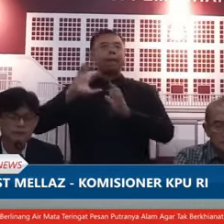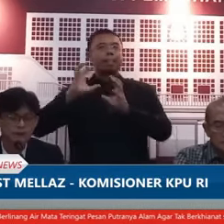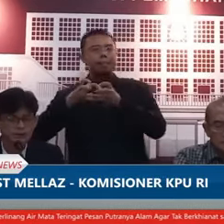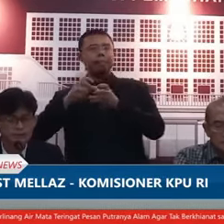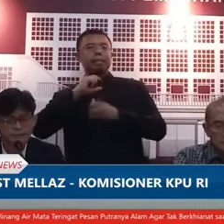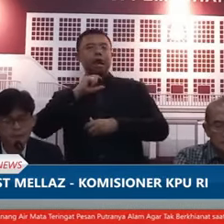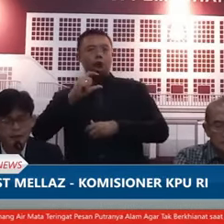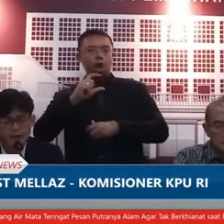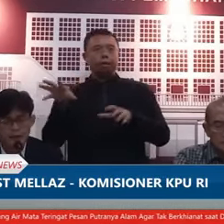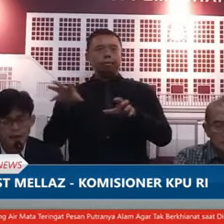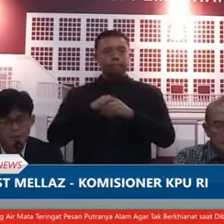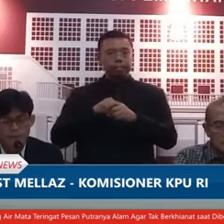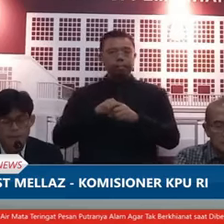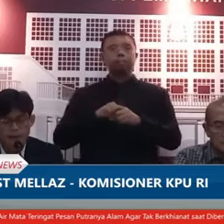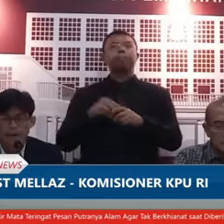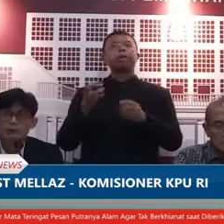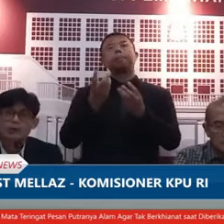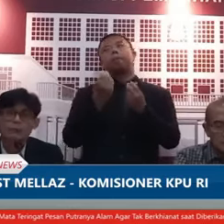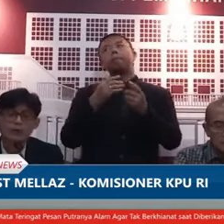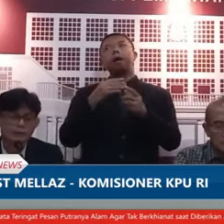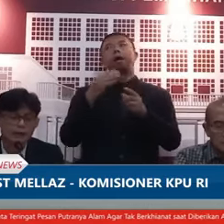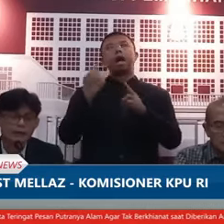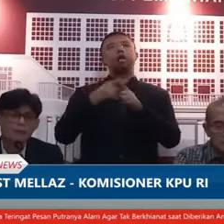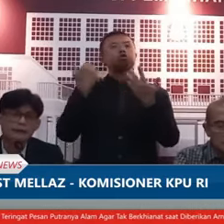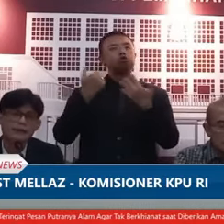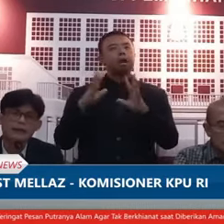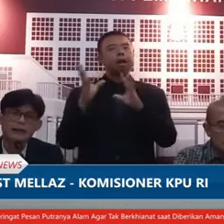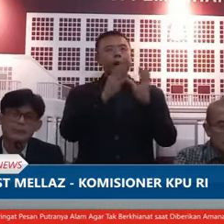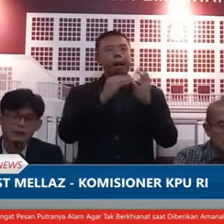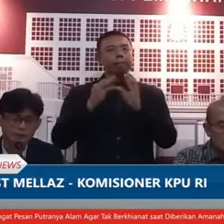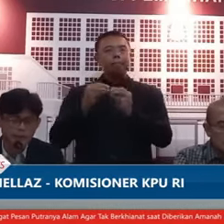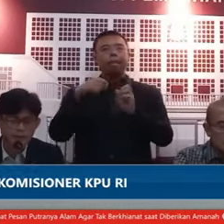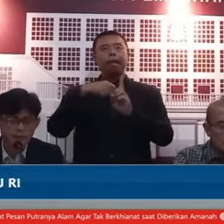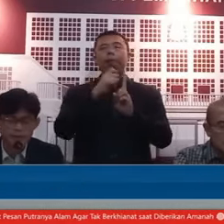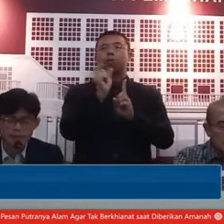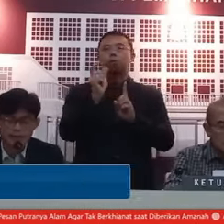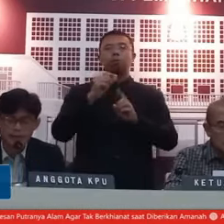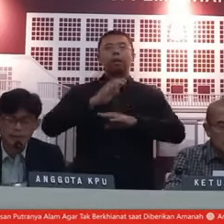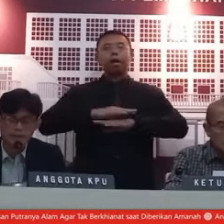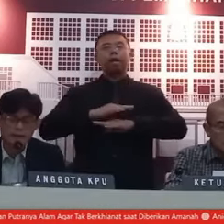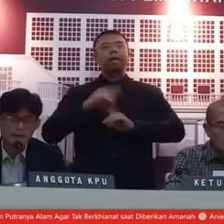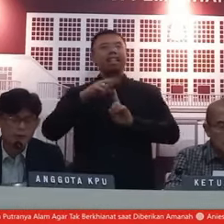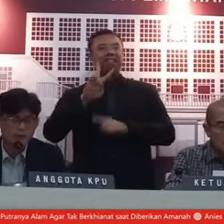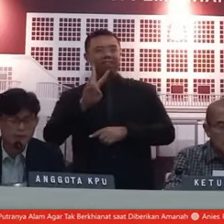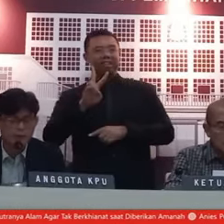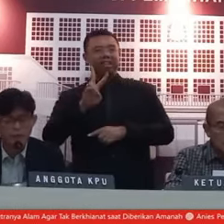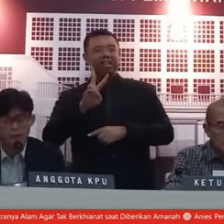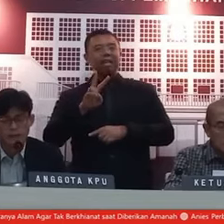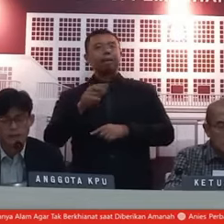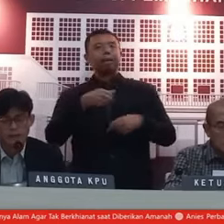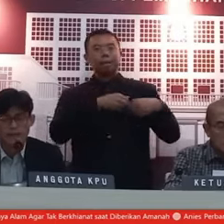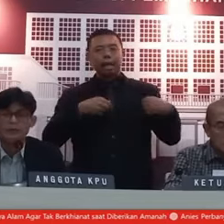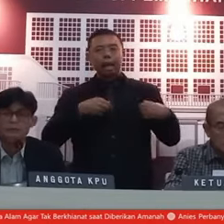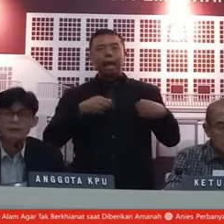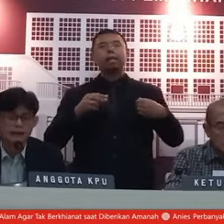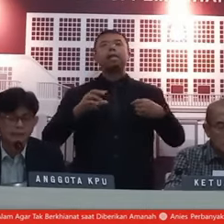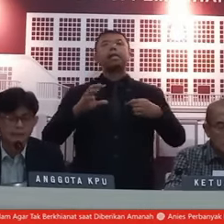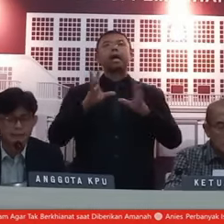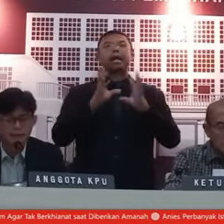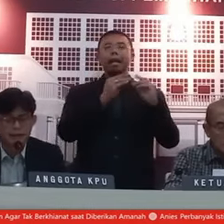paslon, kemudian beberapa kali juga melakukan rapat antara KPU dengan media penyelenggara, dan juga rapat koordinasi